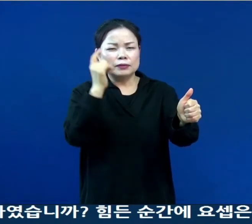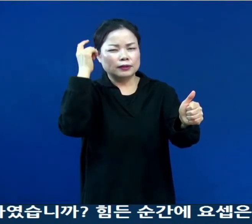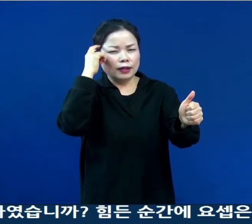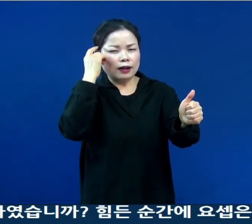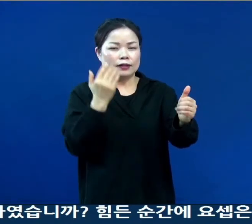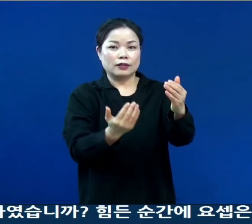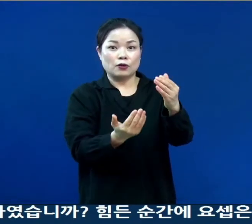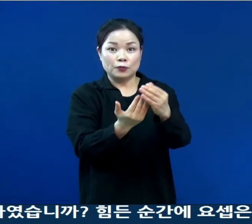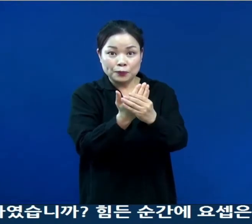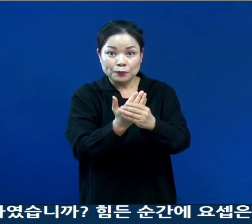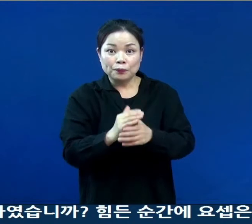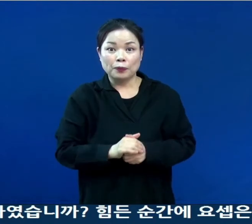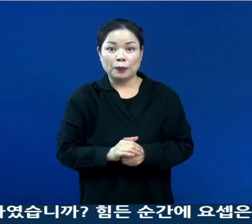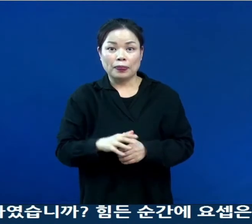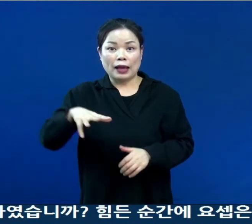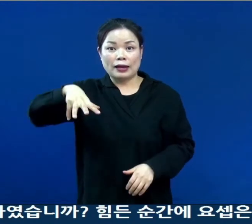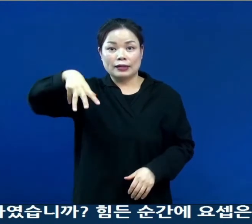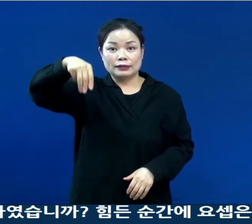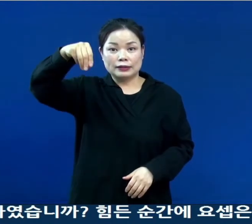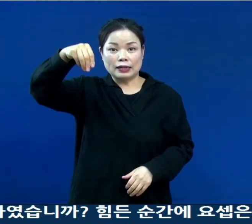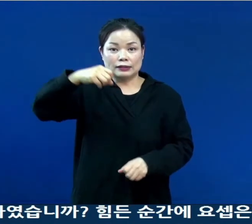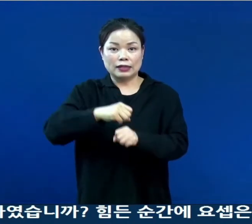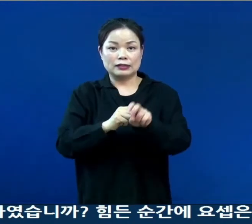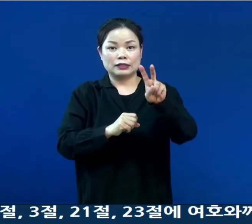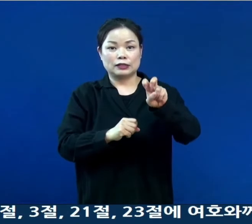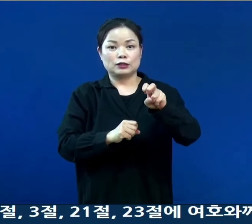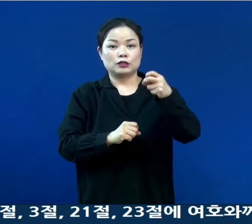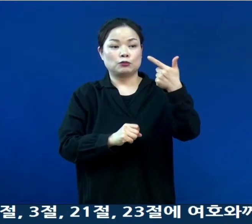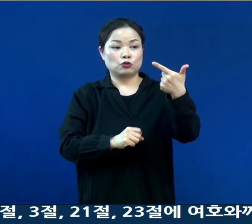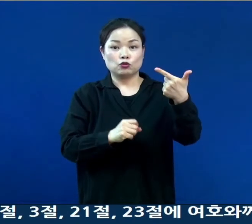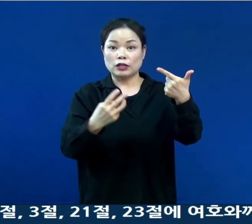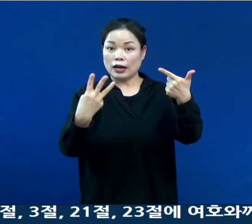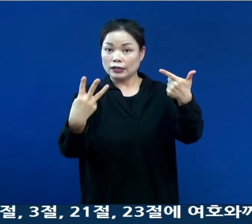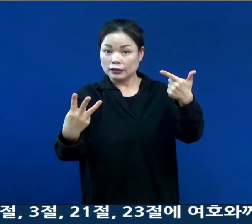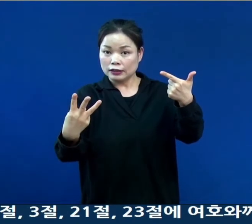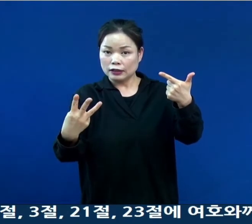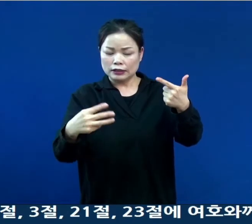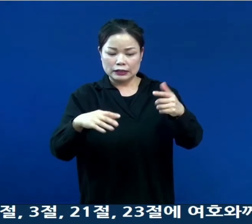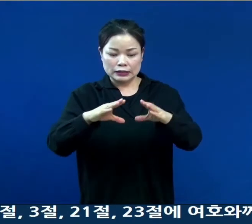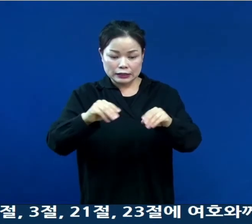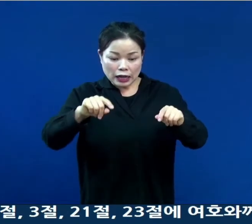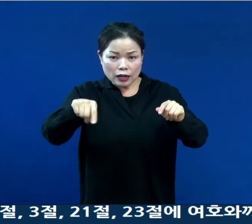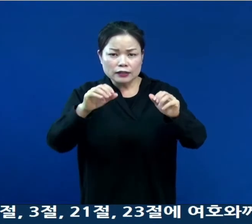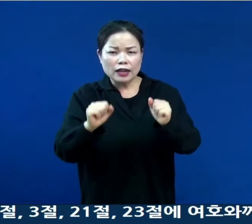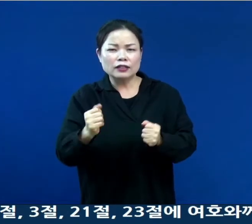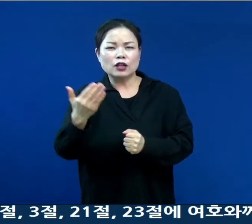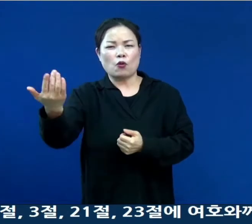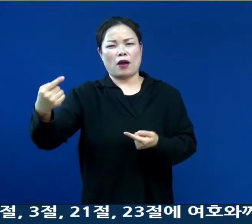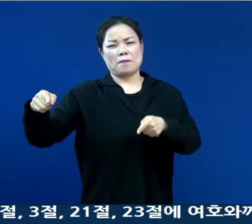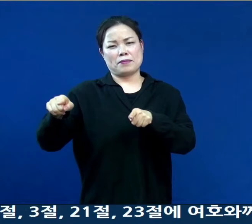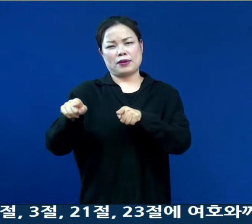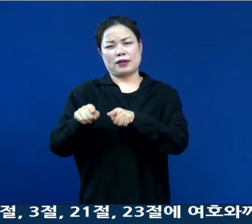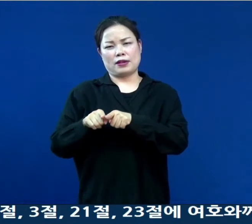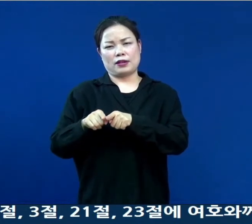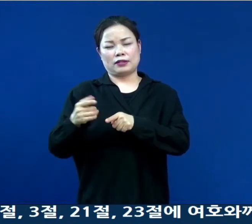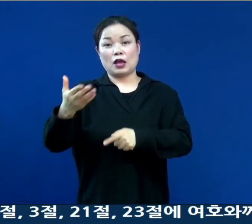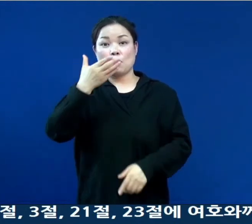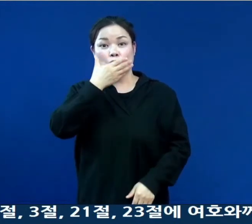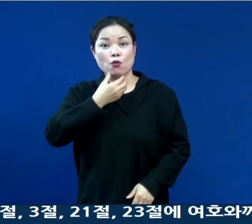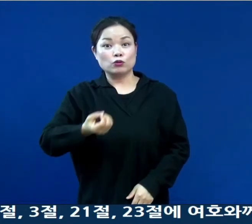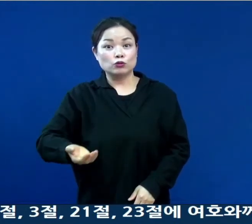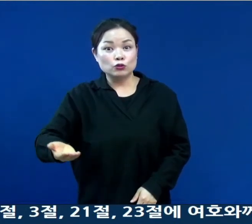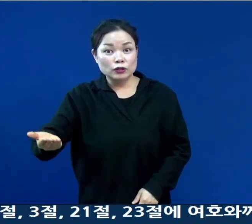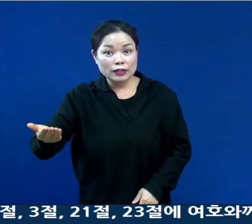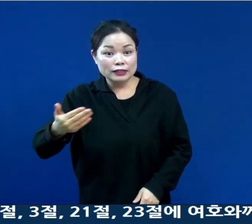합니다. 창세기 26장 3절에 보면 이 땅에 거류하면 내가 너와 함께해서 내게 복을